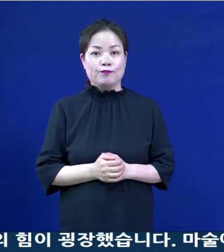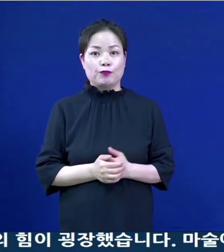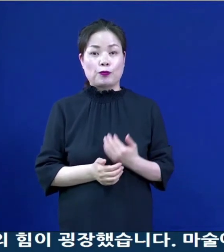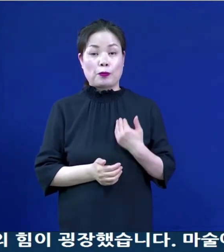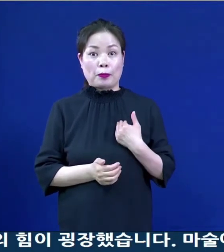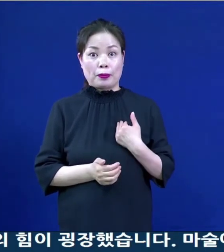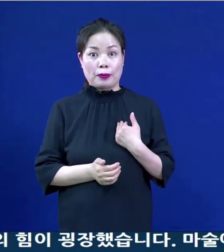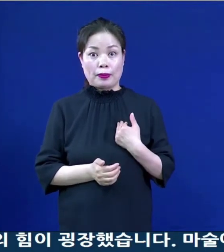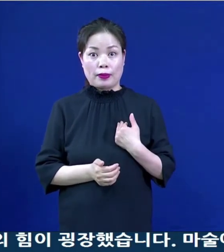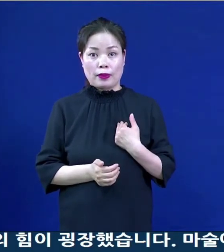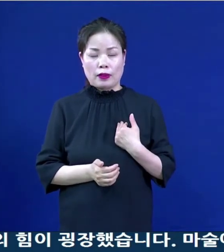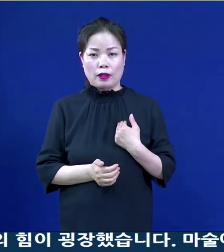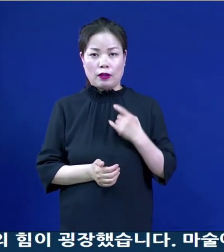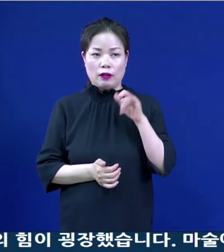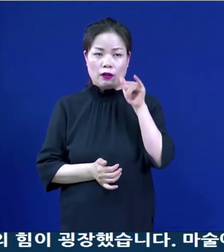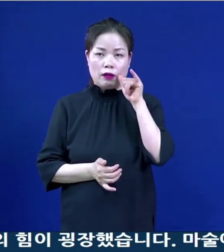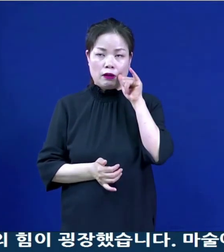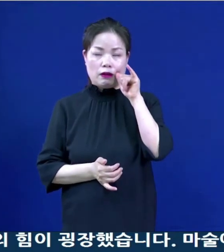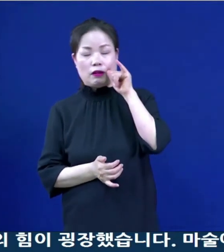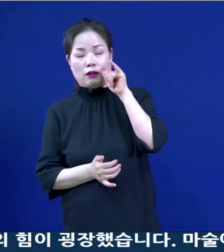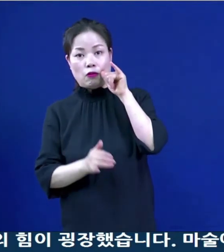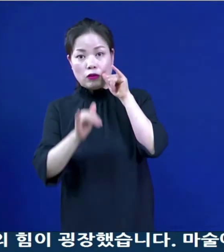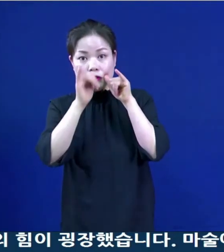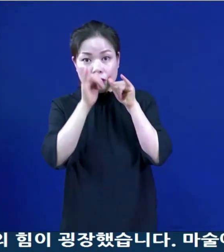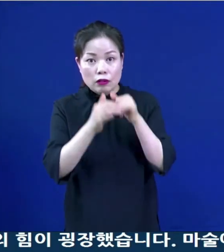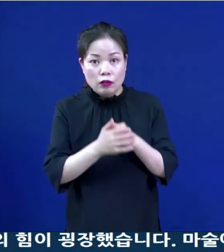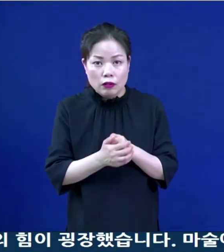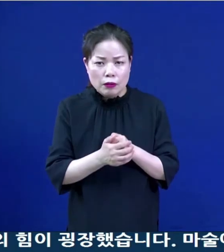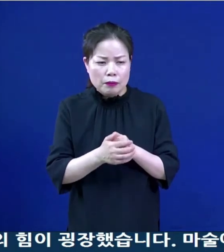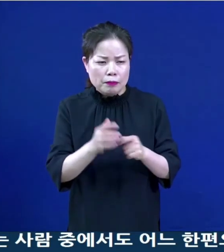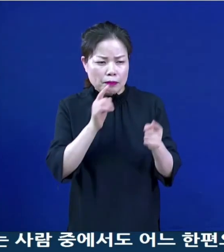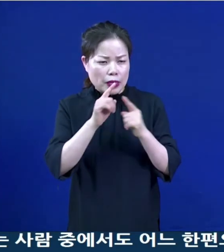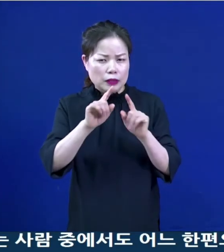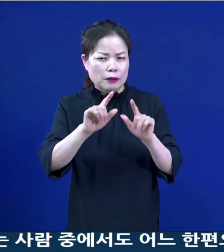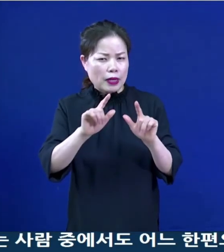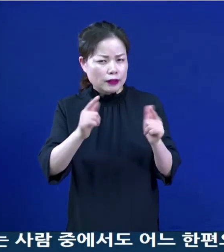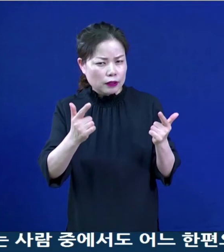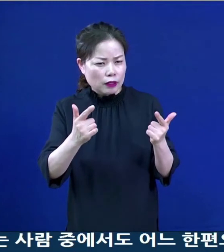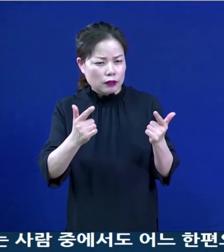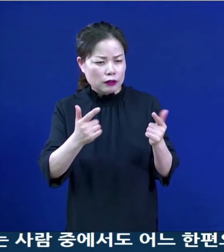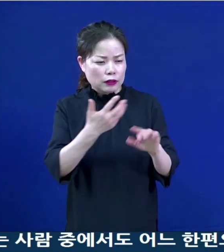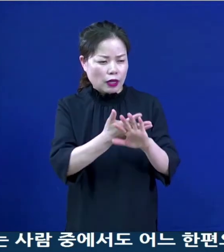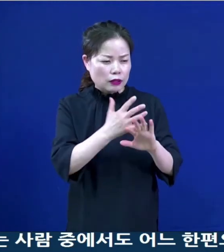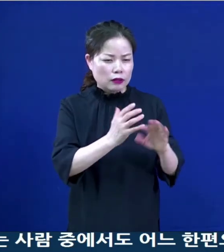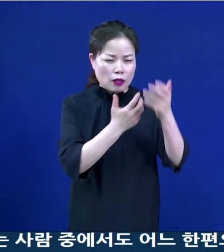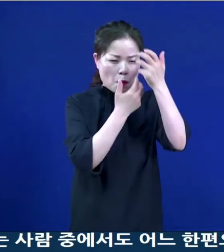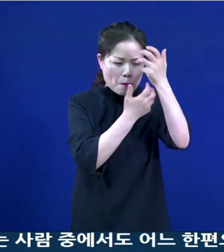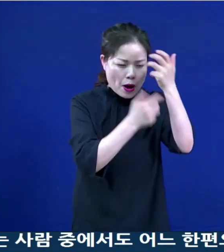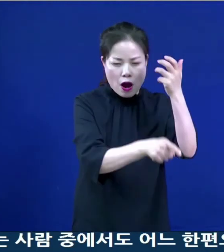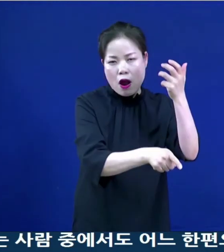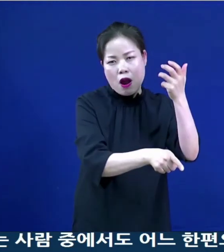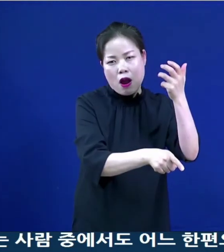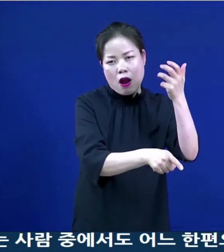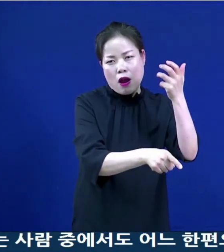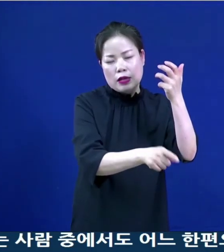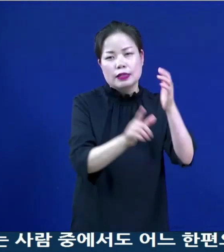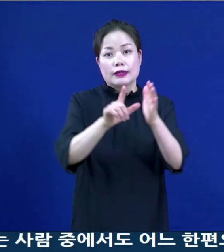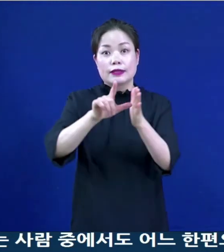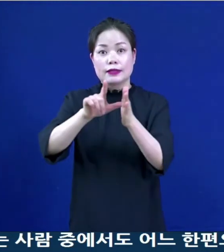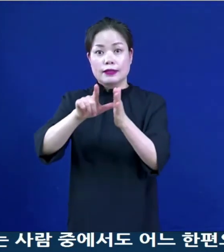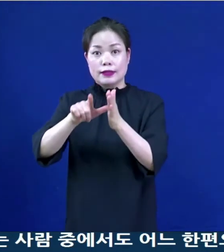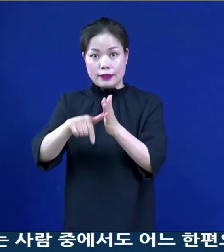내가 중독되어 있는 것들, 말씀 아닌 것에 중독되어 있는 것, 이것을 이